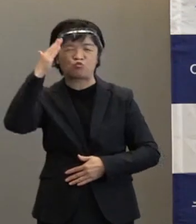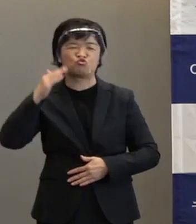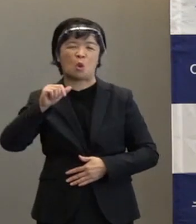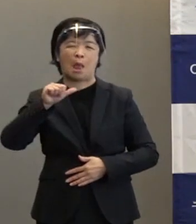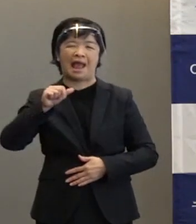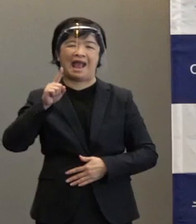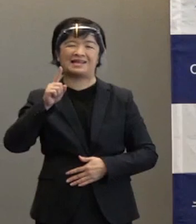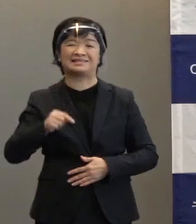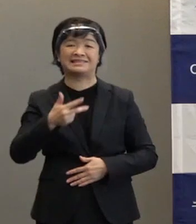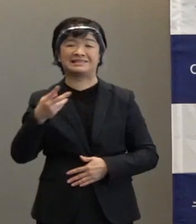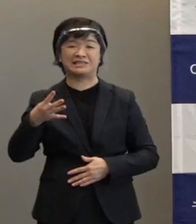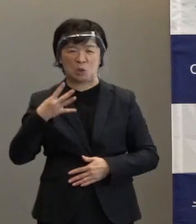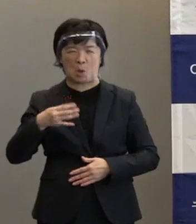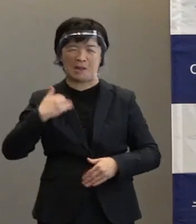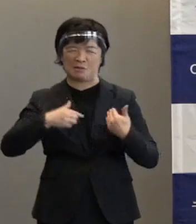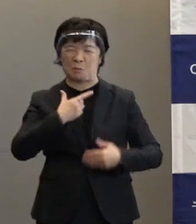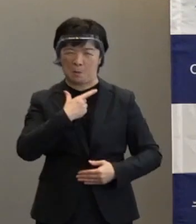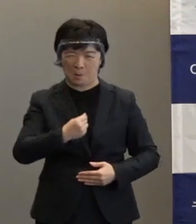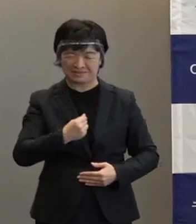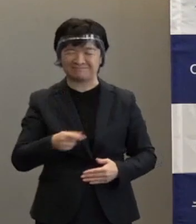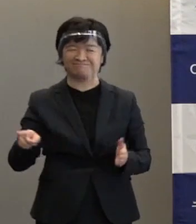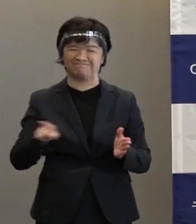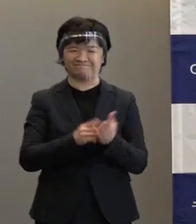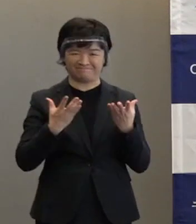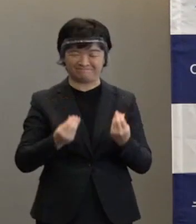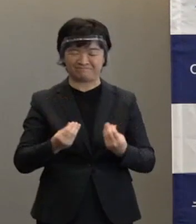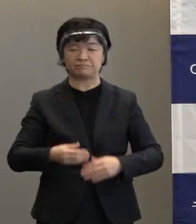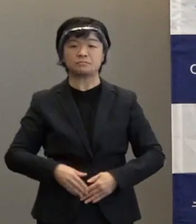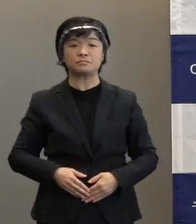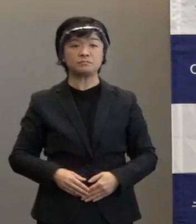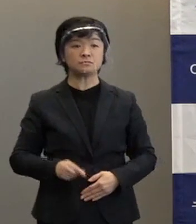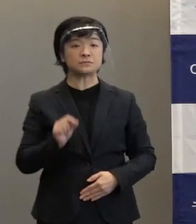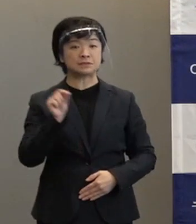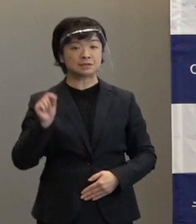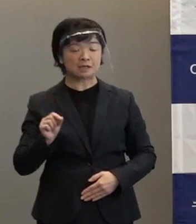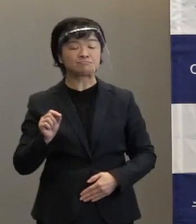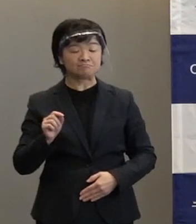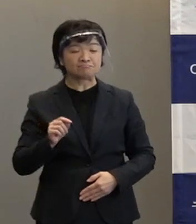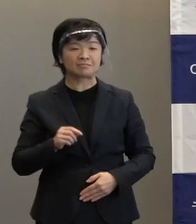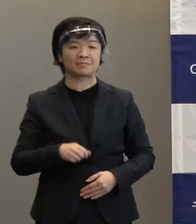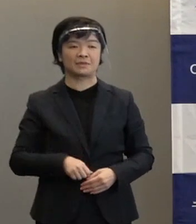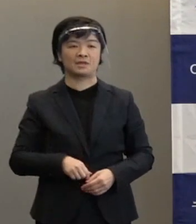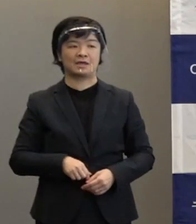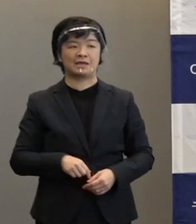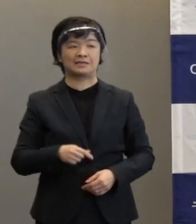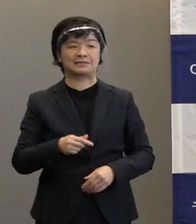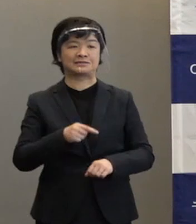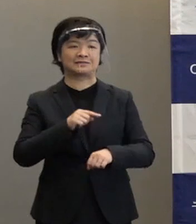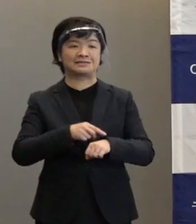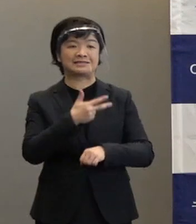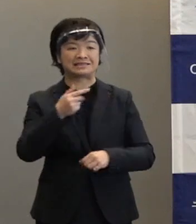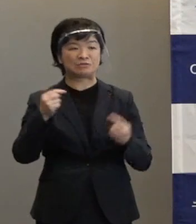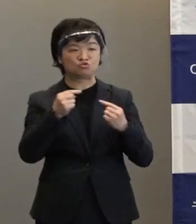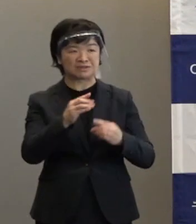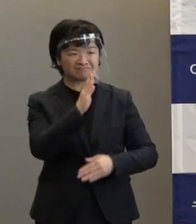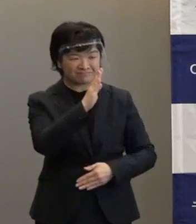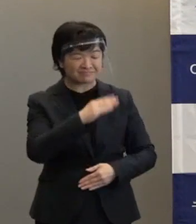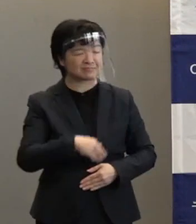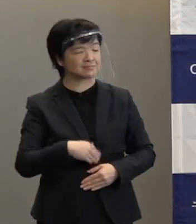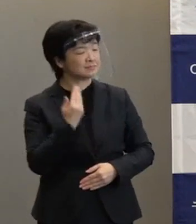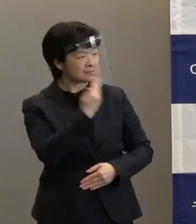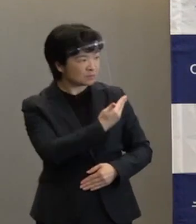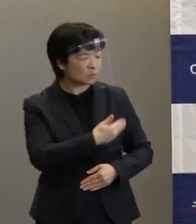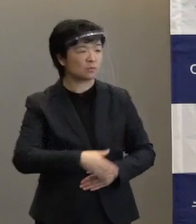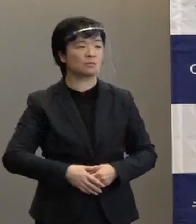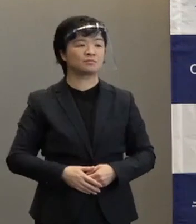たいと思います。私からは以上です。 それでは質問を受けします。はじめに幹事社 G 通信さん、お願いします。 自通信の及